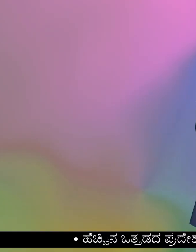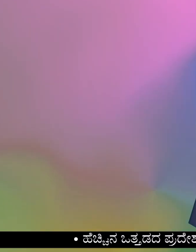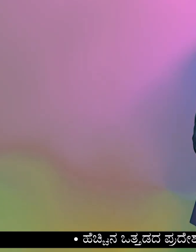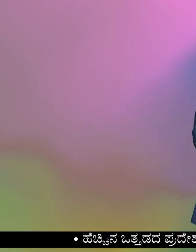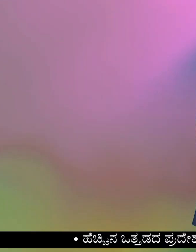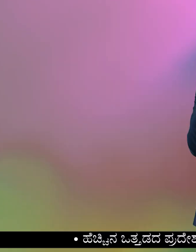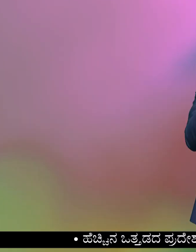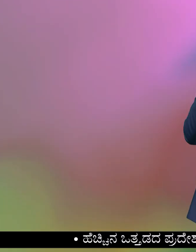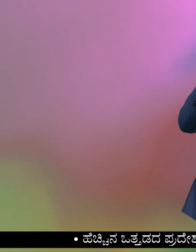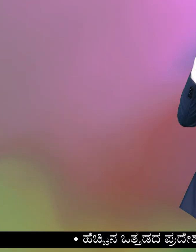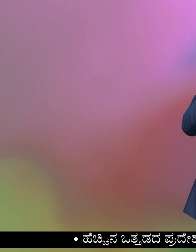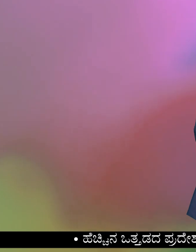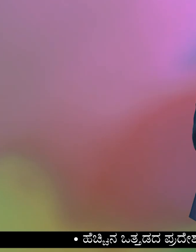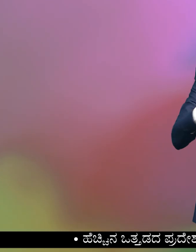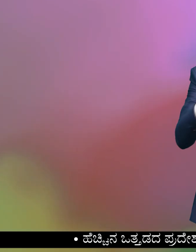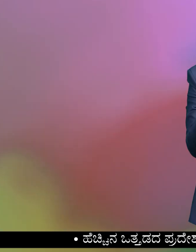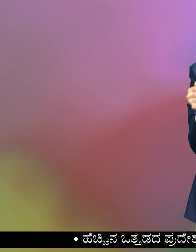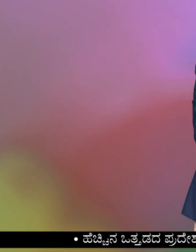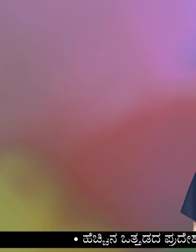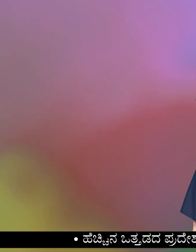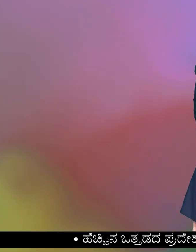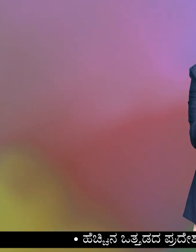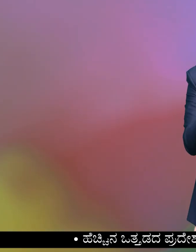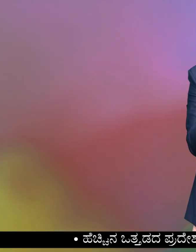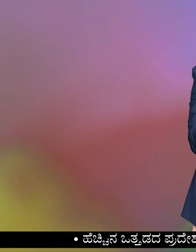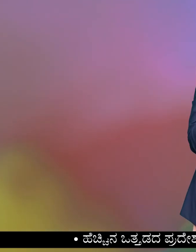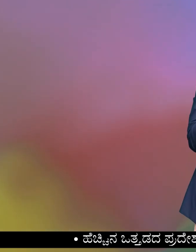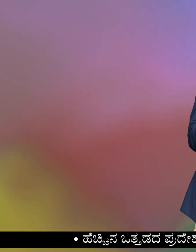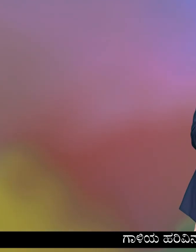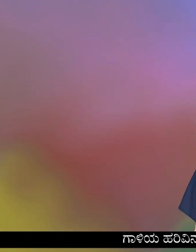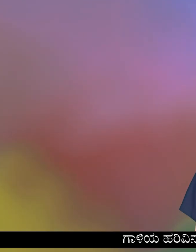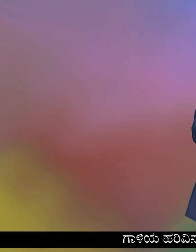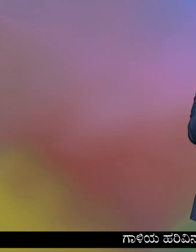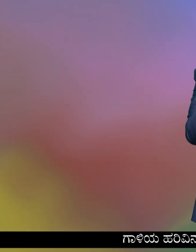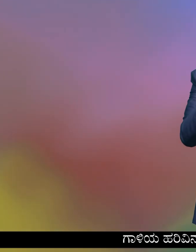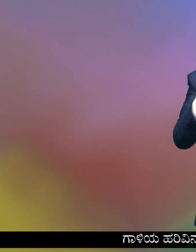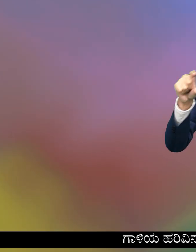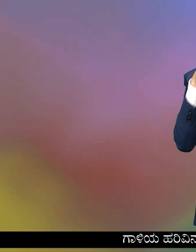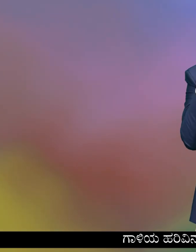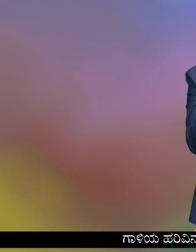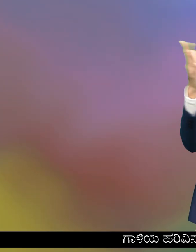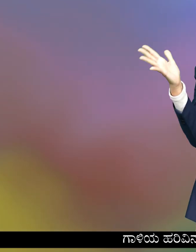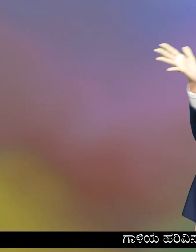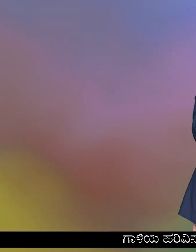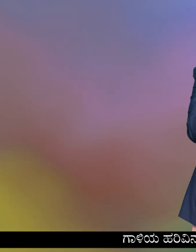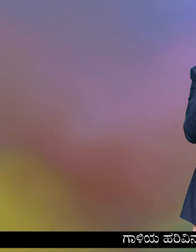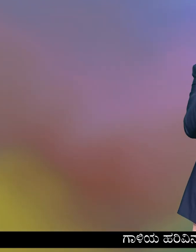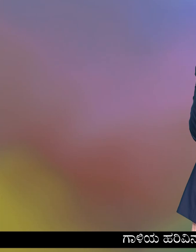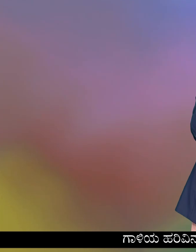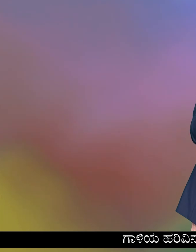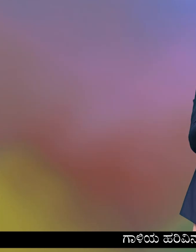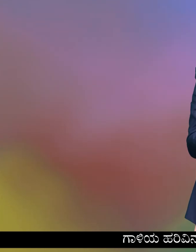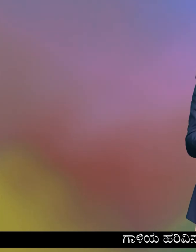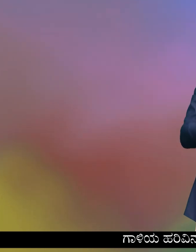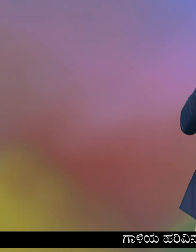ಹೆಚ್ಚಿನ ಒತ್ತಡದ ಪ್ರದೇಶದಿಂದ ಕಡಿಮೆ ಒತ್ತಡದ ಪ್ರದೇಶಕ್ಕೆ ಚಾನೆಲ್ ಅಥವಾ ಗಾಳಿಯ ಹರಿವಿನ ಮೂಲಕ ನೀರಿನ ಹರಿವು